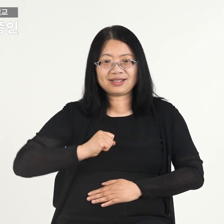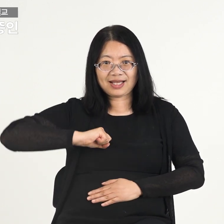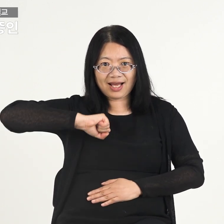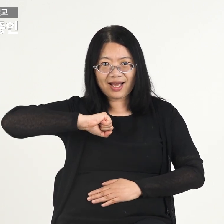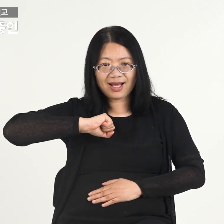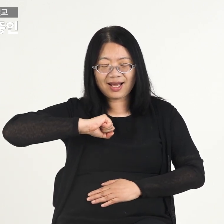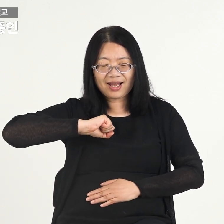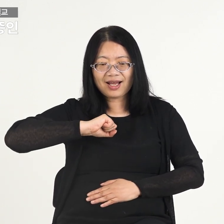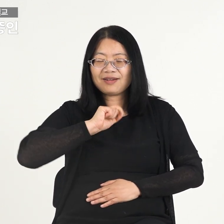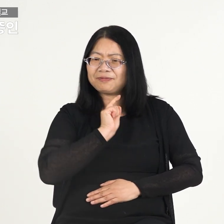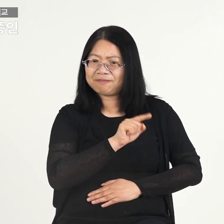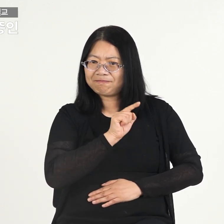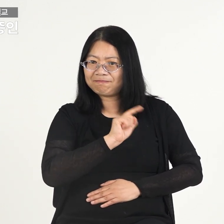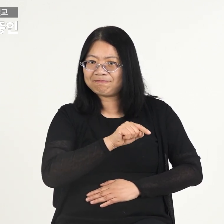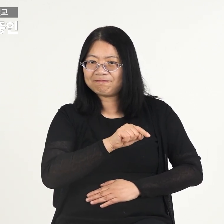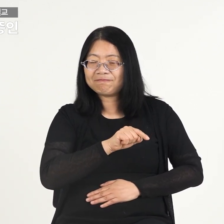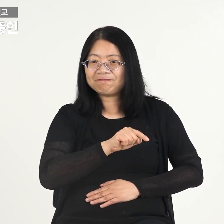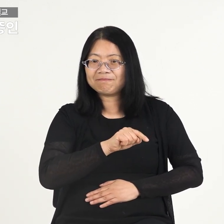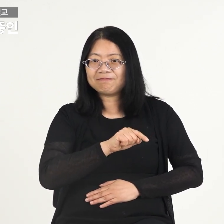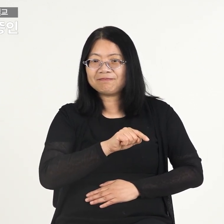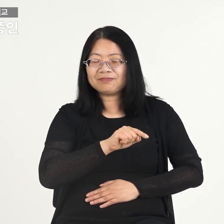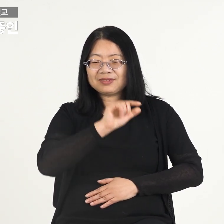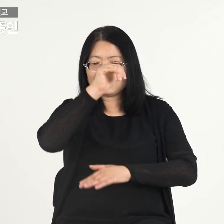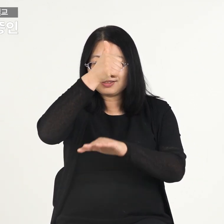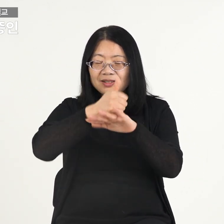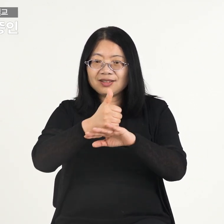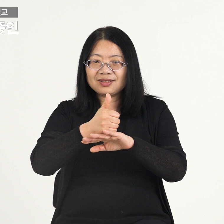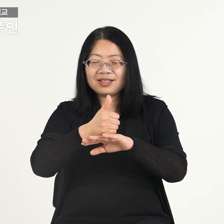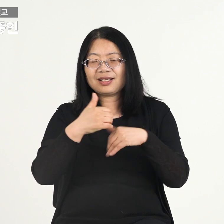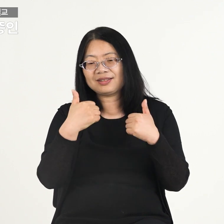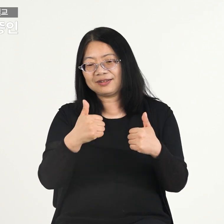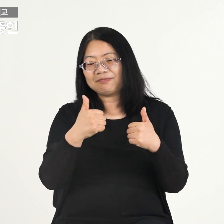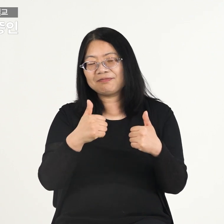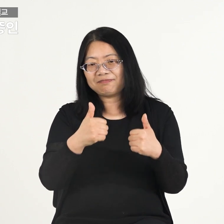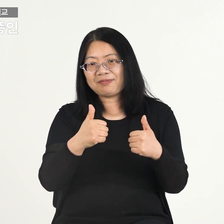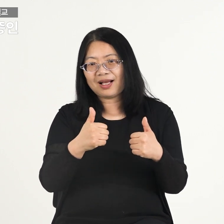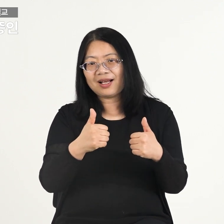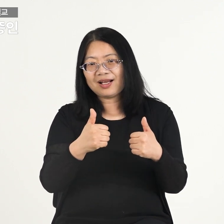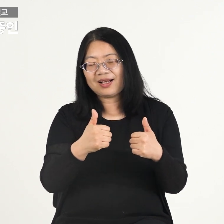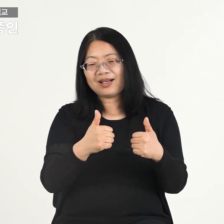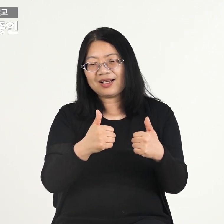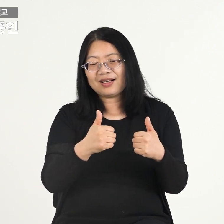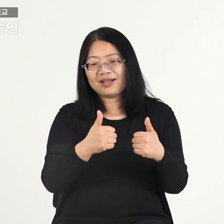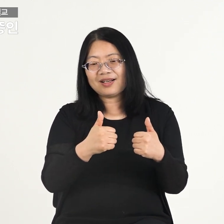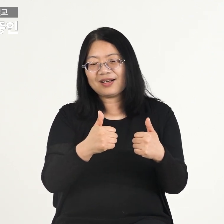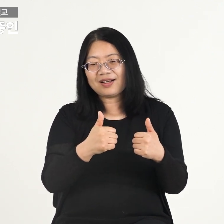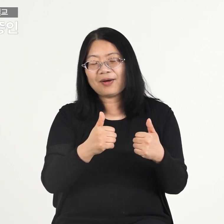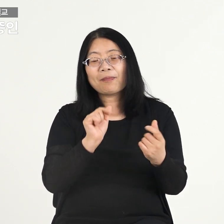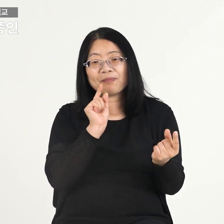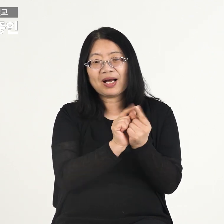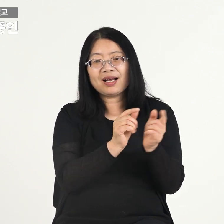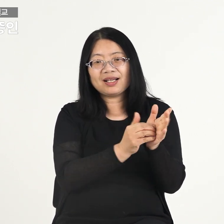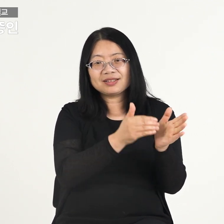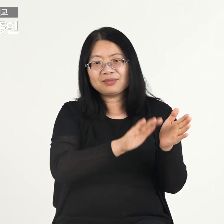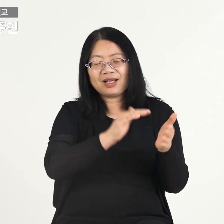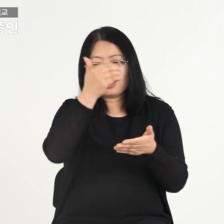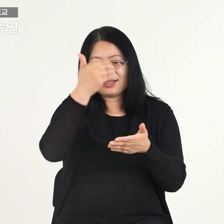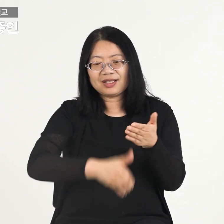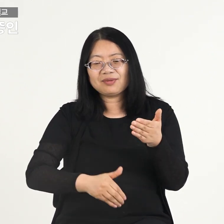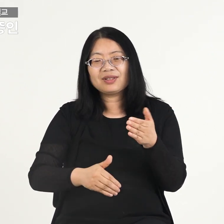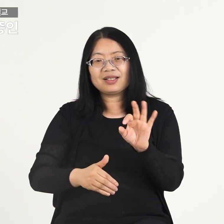따르지 않던 무리들은 이런 최종적 심판 아래 놓이게 되겠지만 나머지